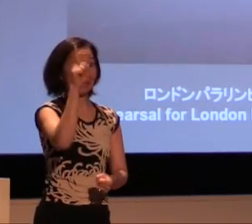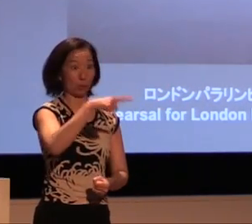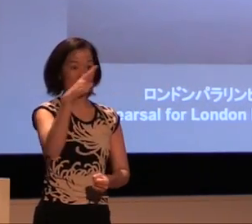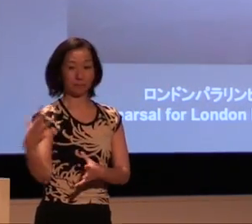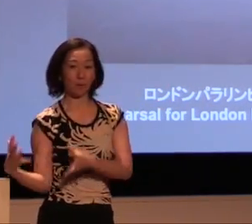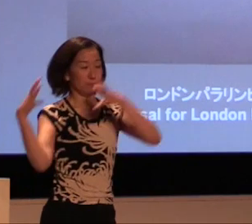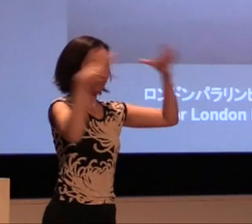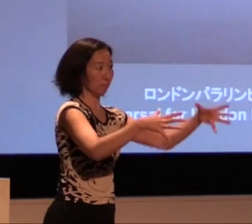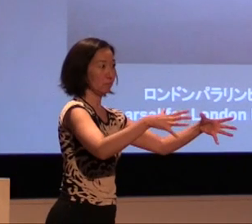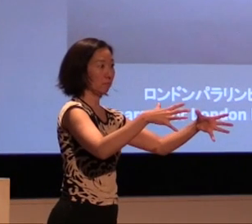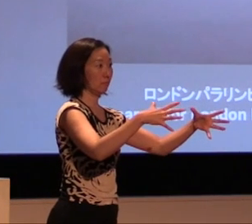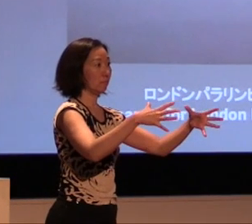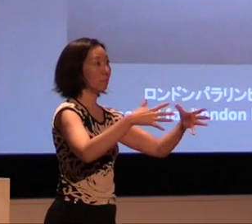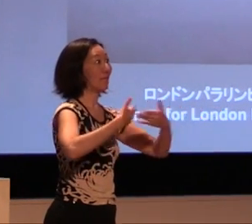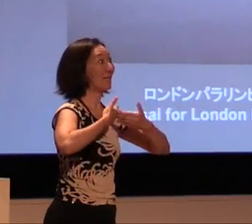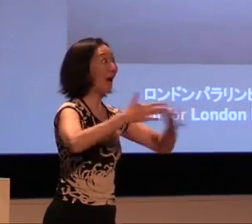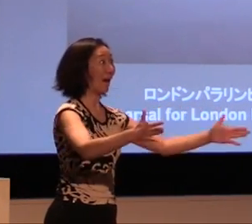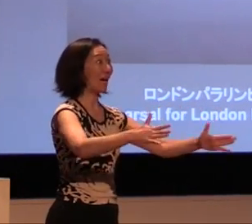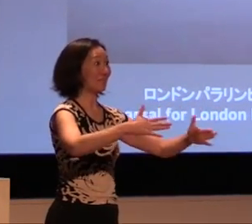障害のある方の